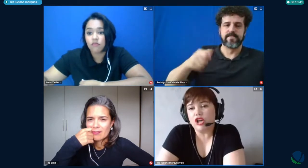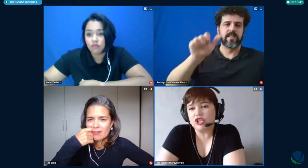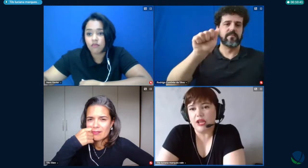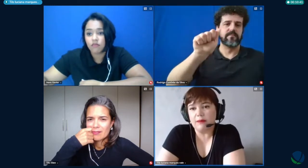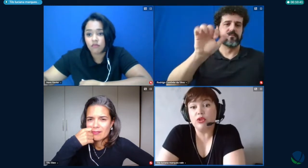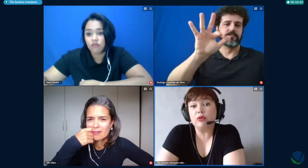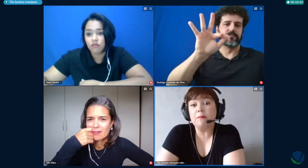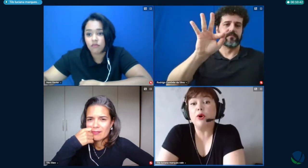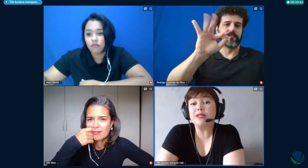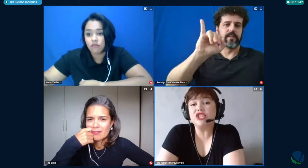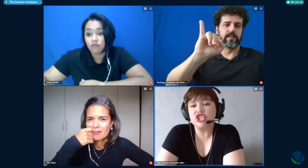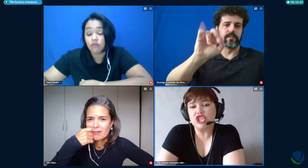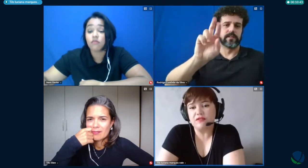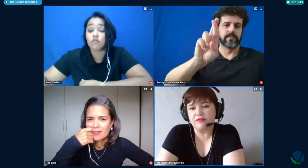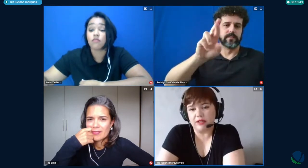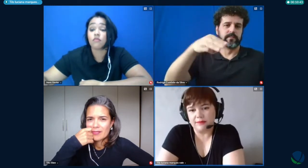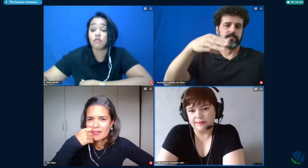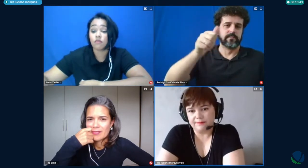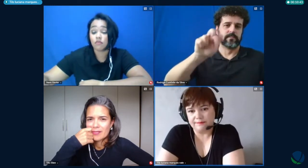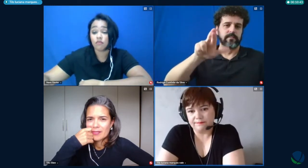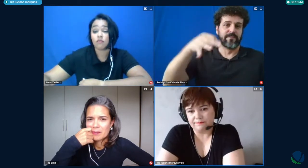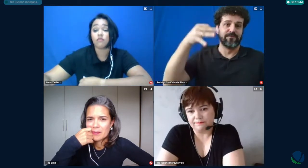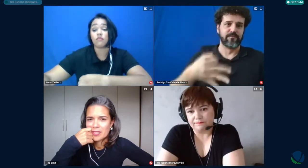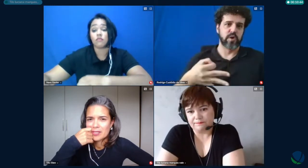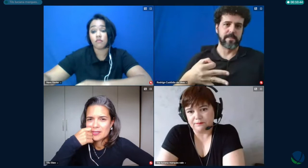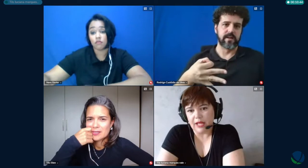muito forte, é muito impositiva.